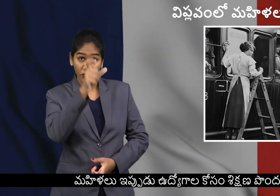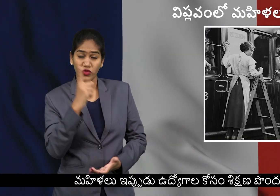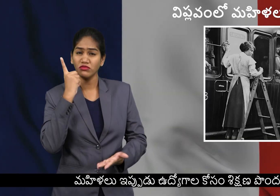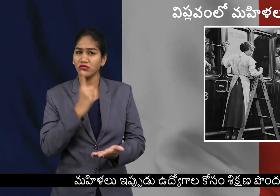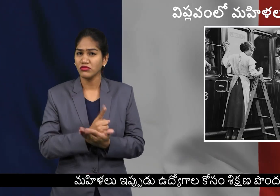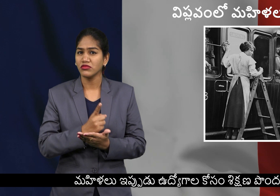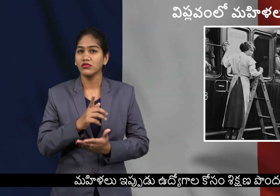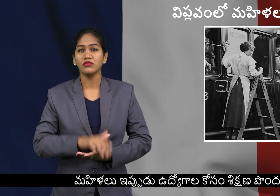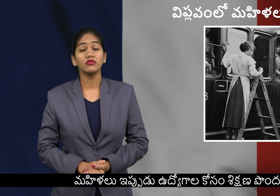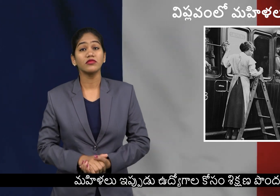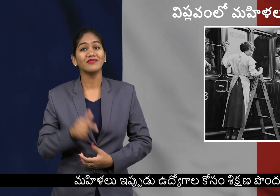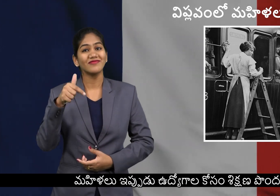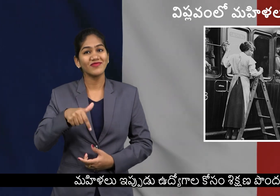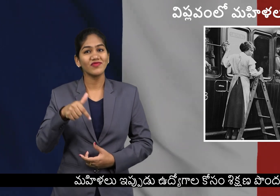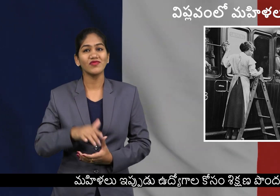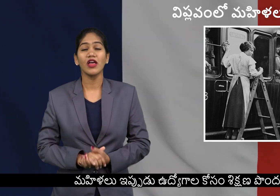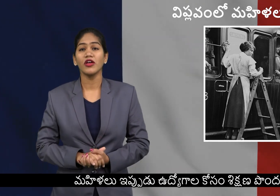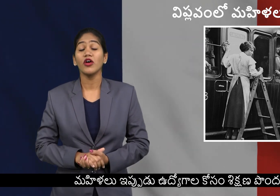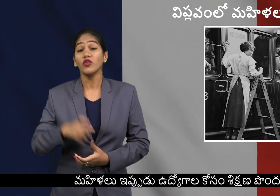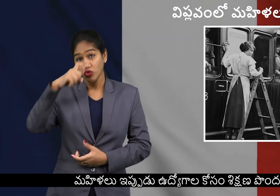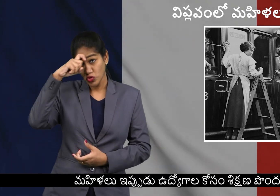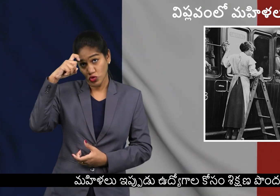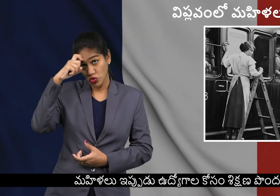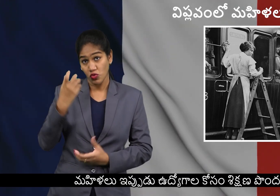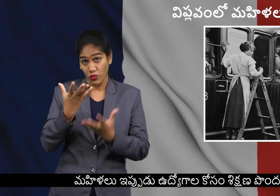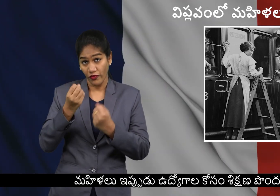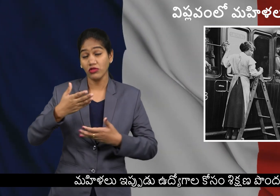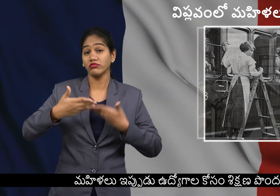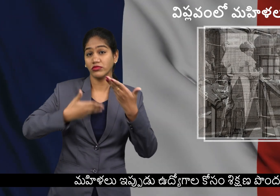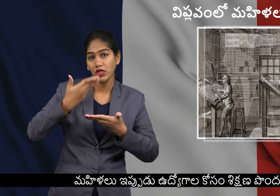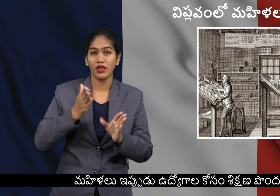మహిళలు ఇప్పుడు ఉద్యోగాల కోసం శిక్షణ పొందవచ్చు.